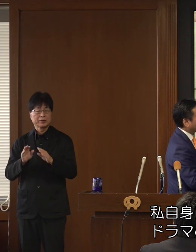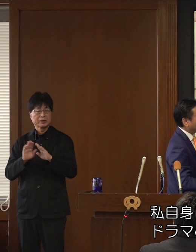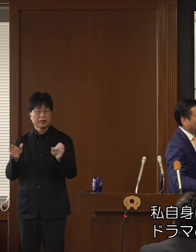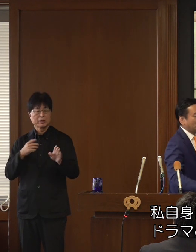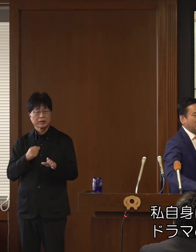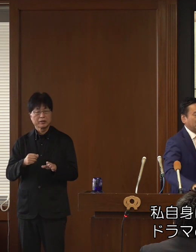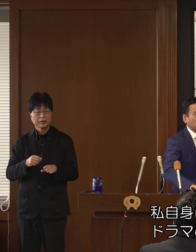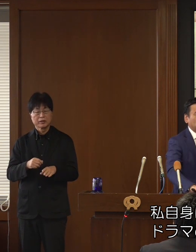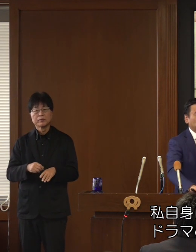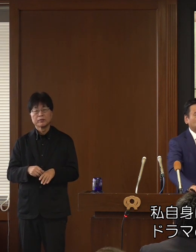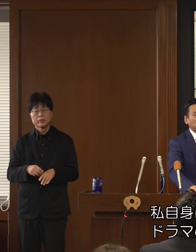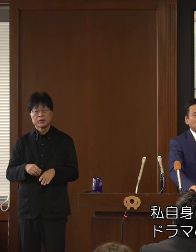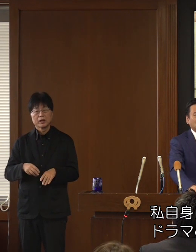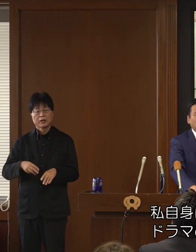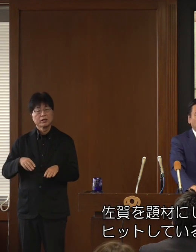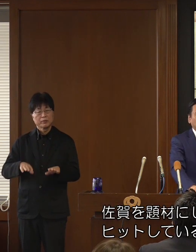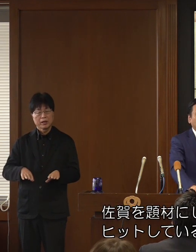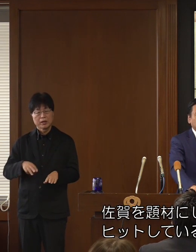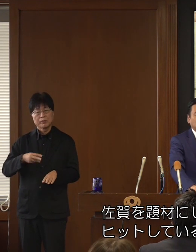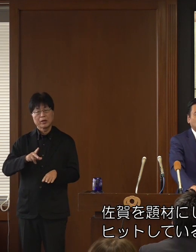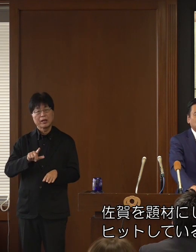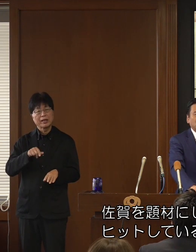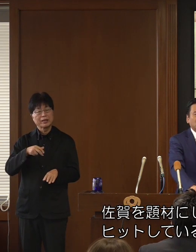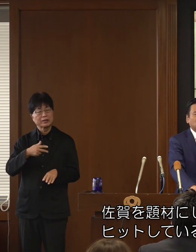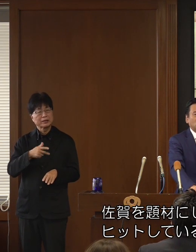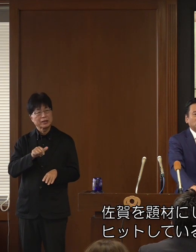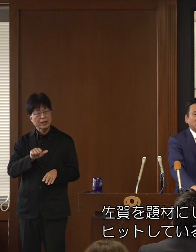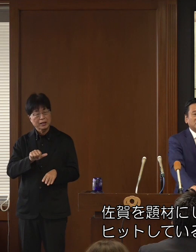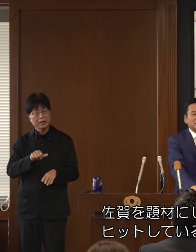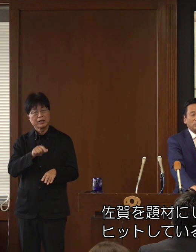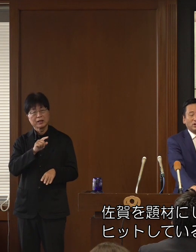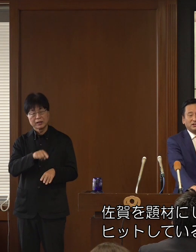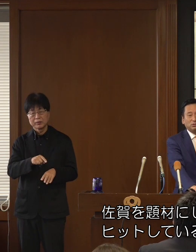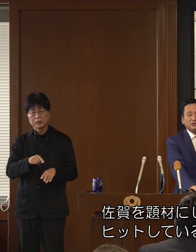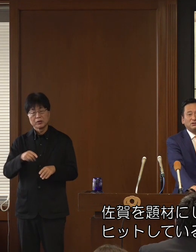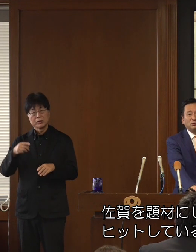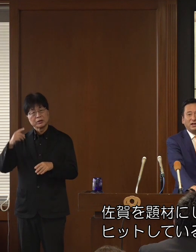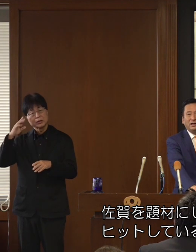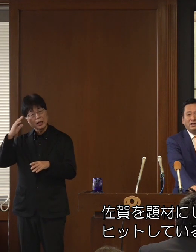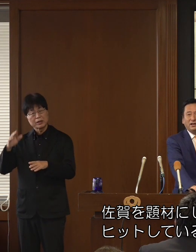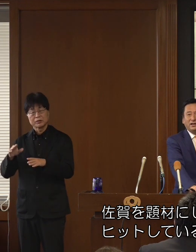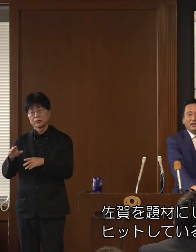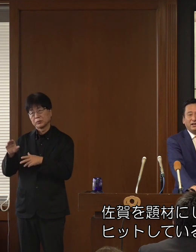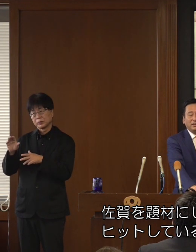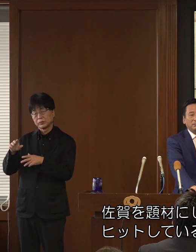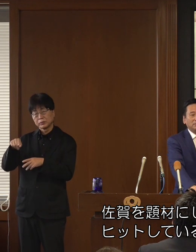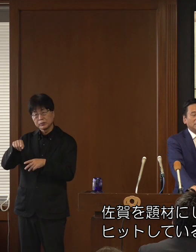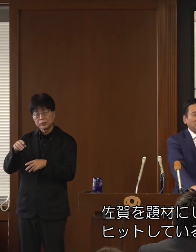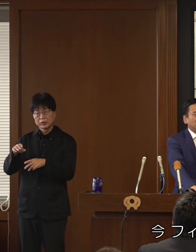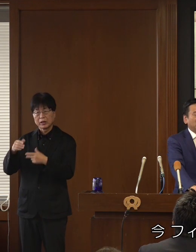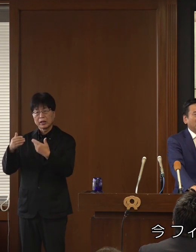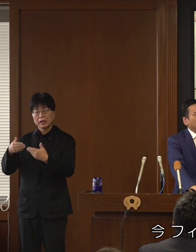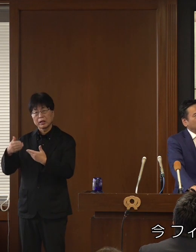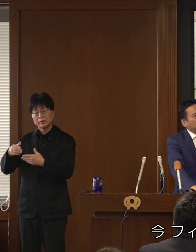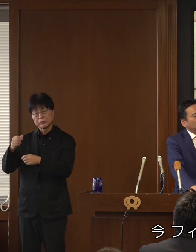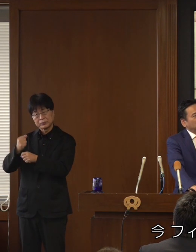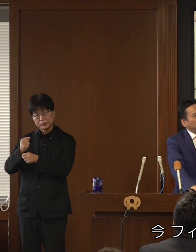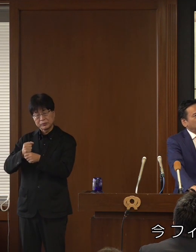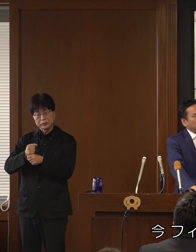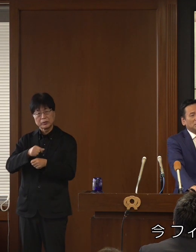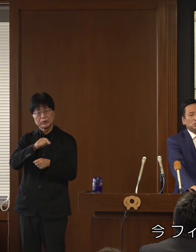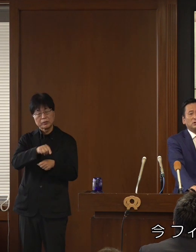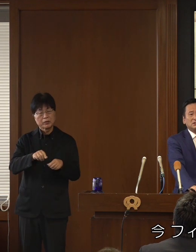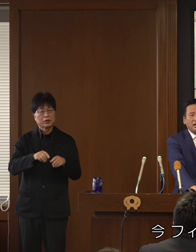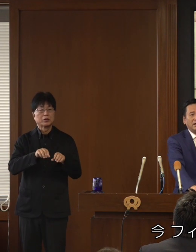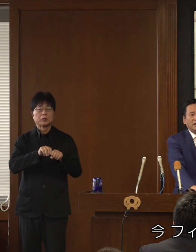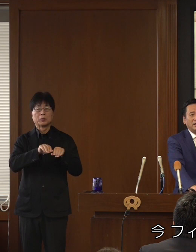ですねドラマの大ヒットという佐賀を題材としてそこを舞台にしたものがヒットしているので、まあ、今